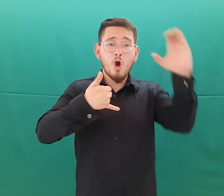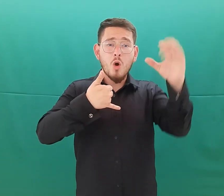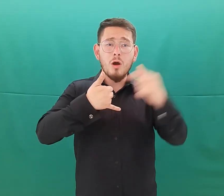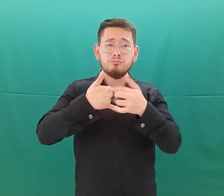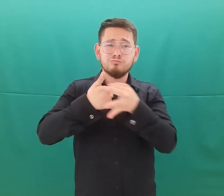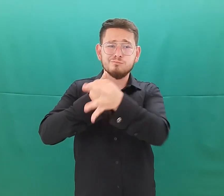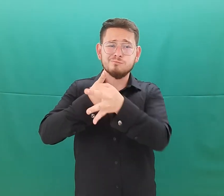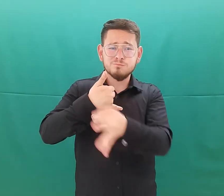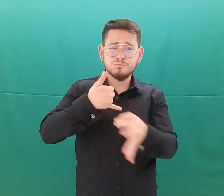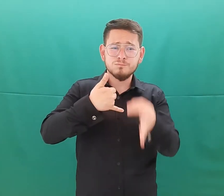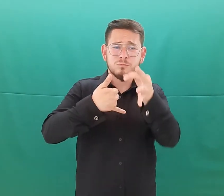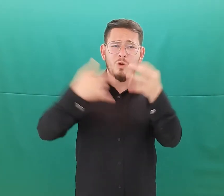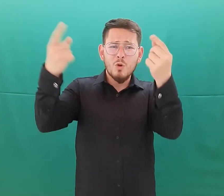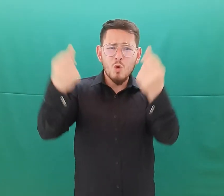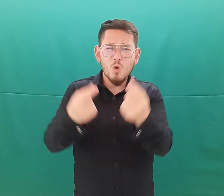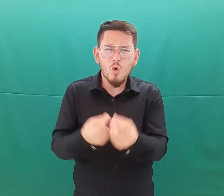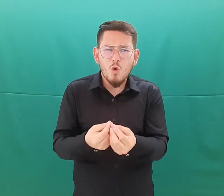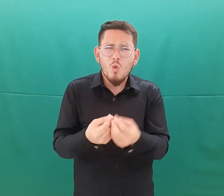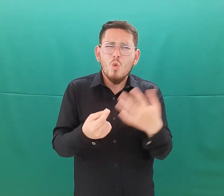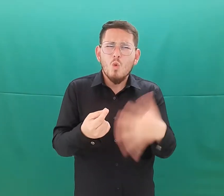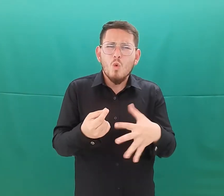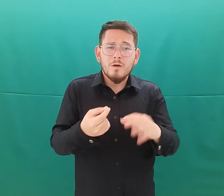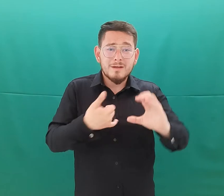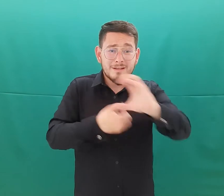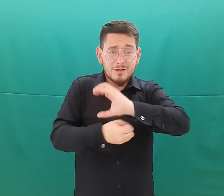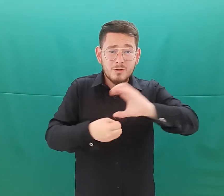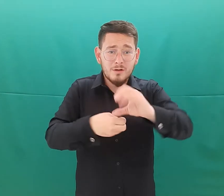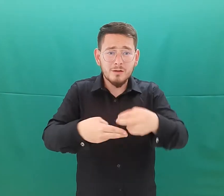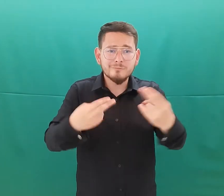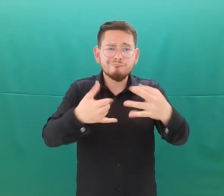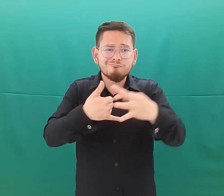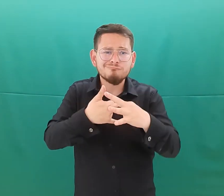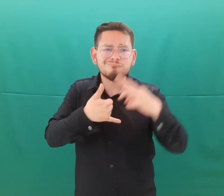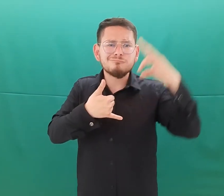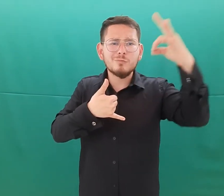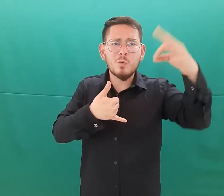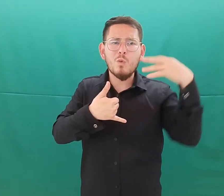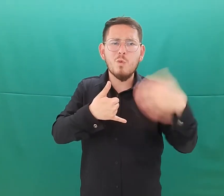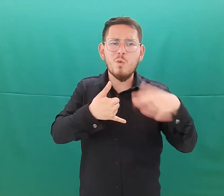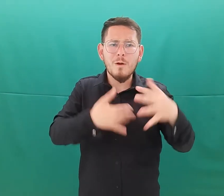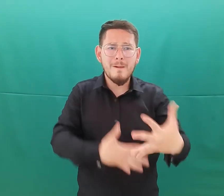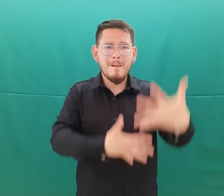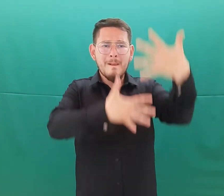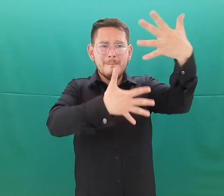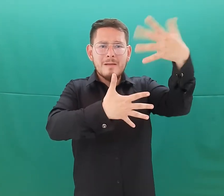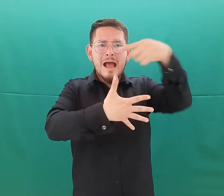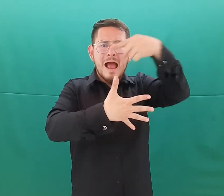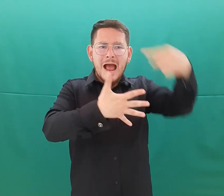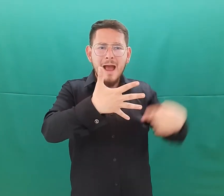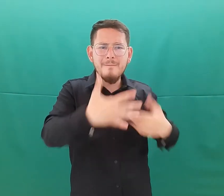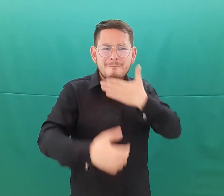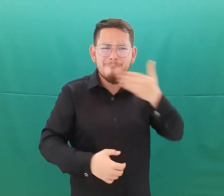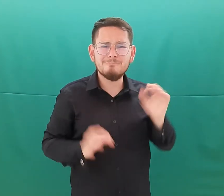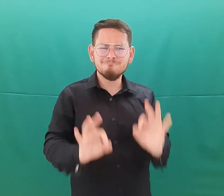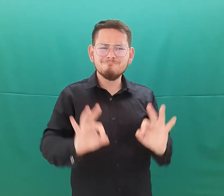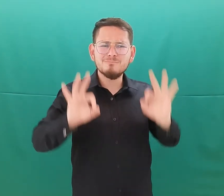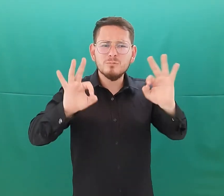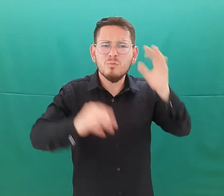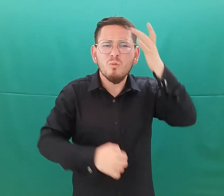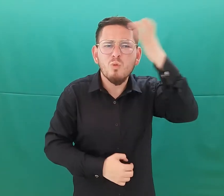fue premiada entre las 10 mejores alcaldías del país por su compromiso con las mujeres. La vicepresidencia de la República